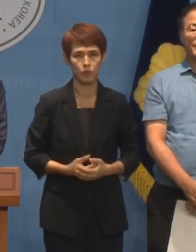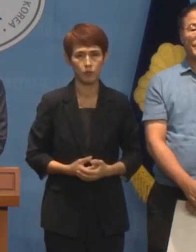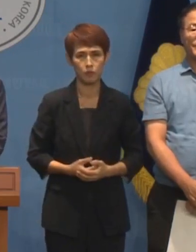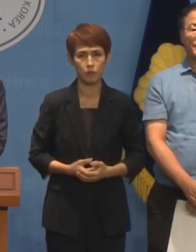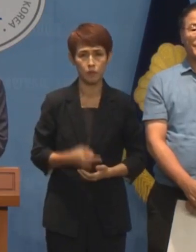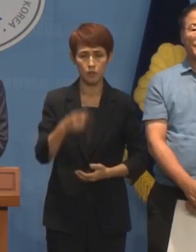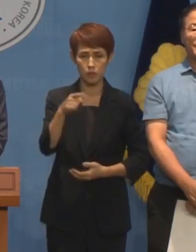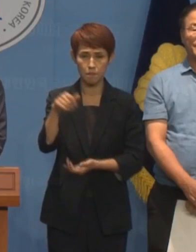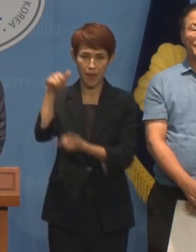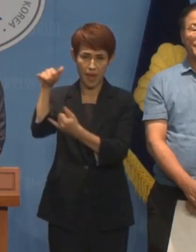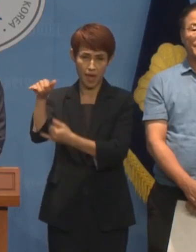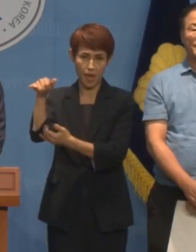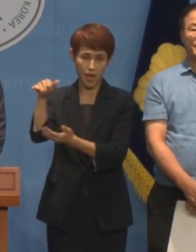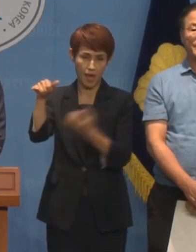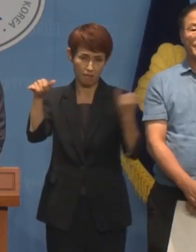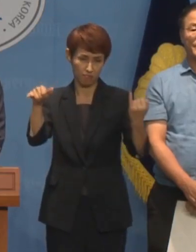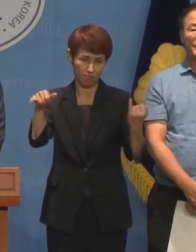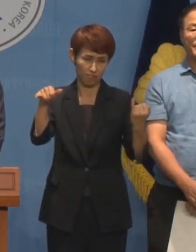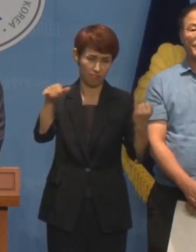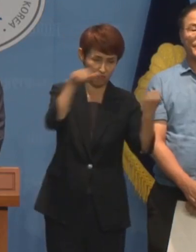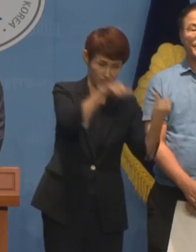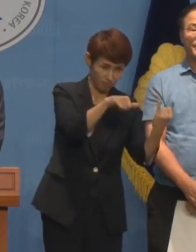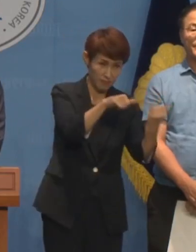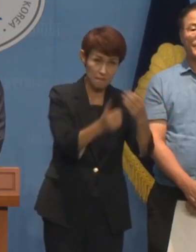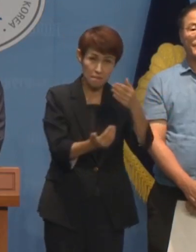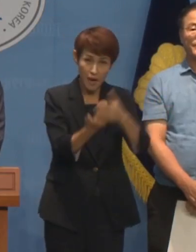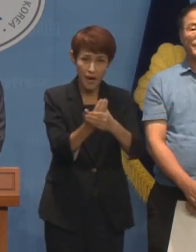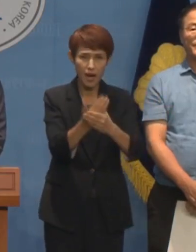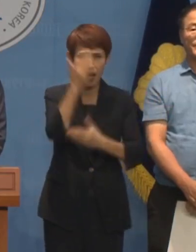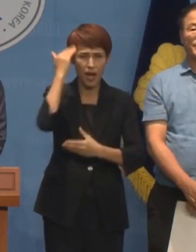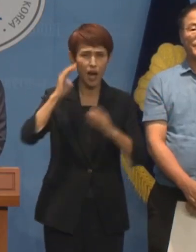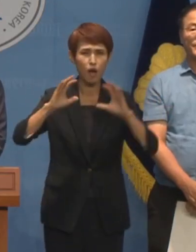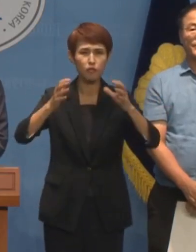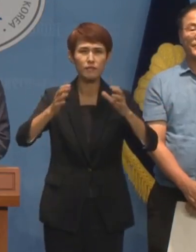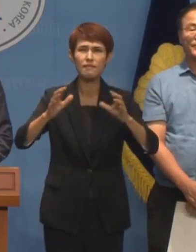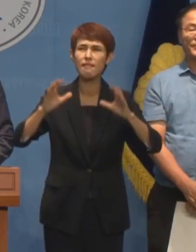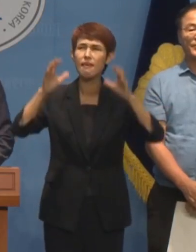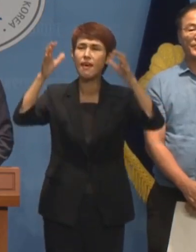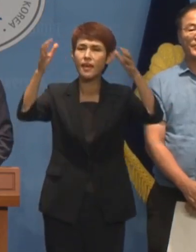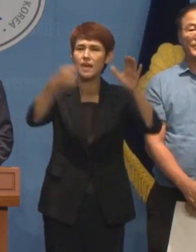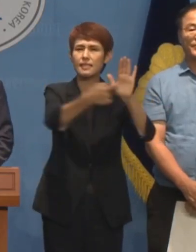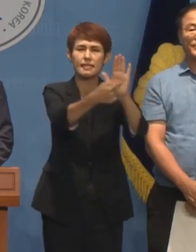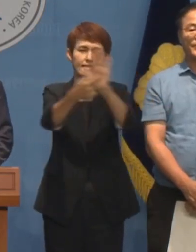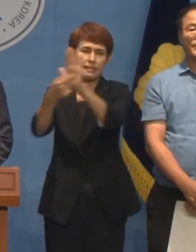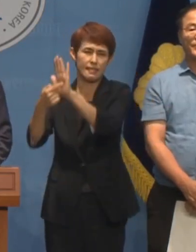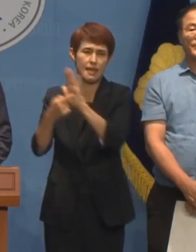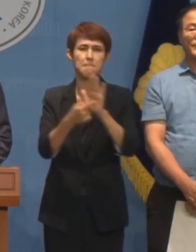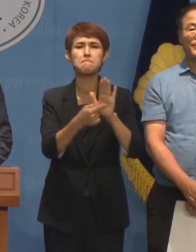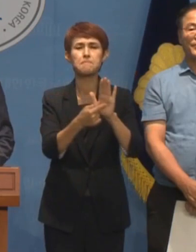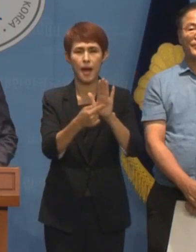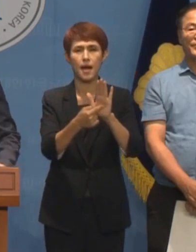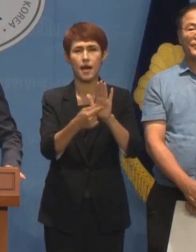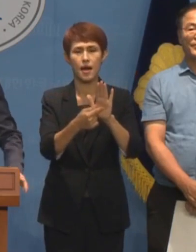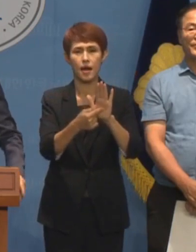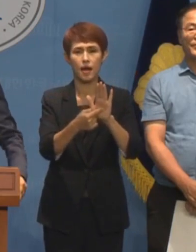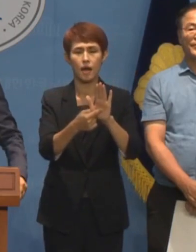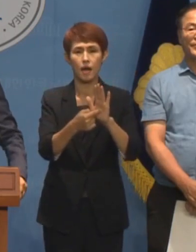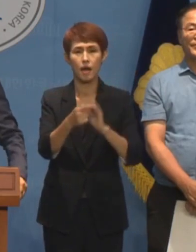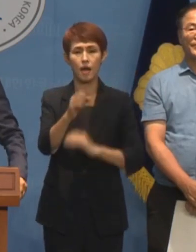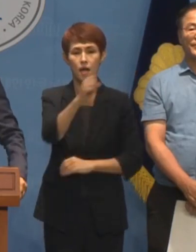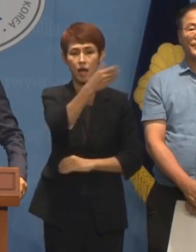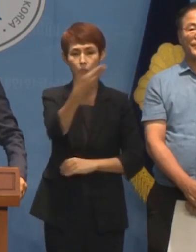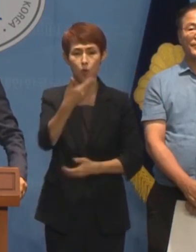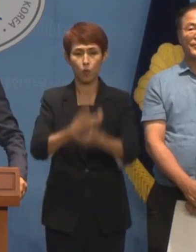디올백 사건이 지금 우리 대한민국과 전 세계에 알려졌고, 그와 더불어서 양평